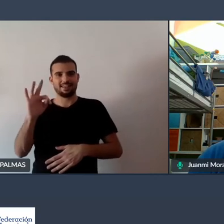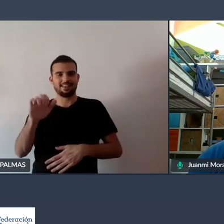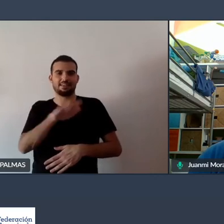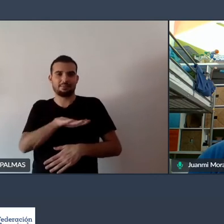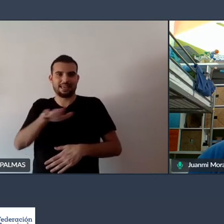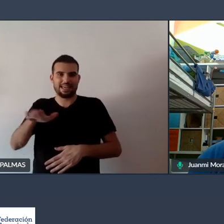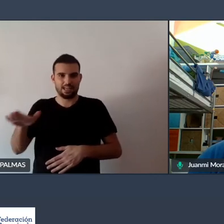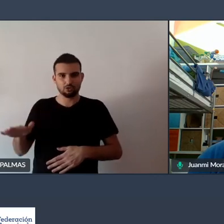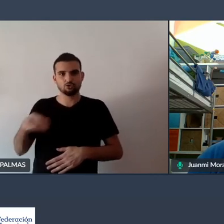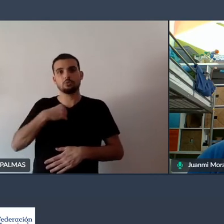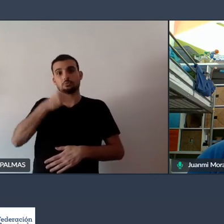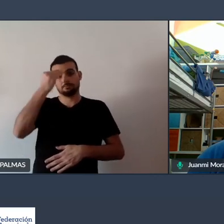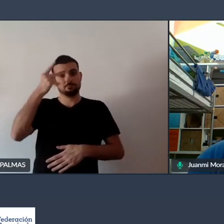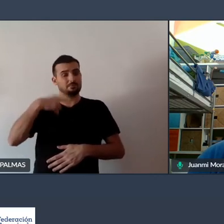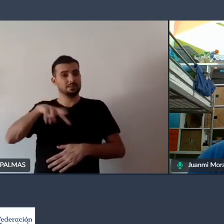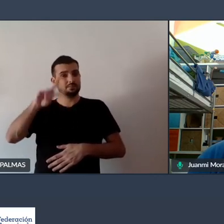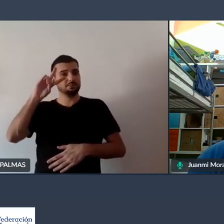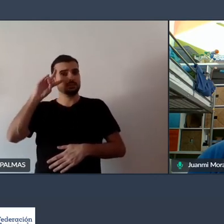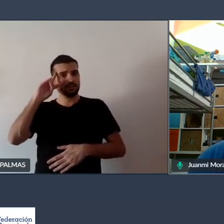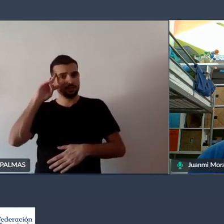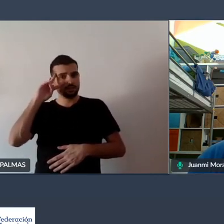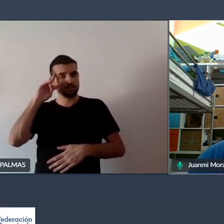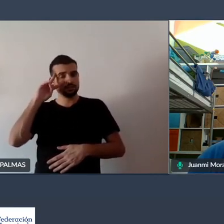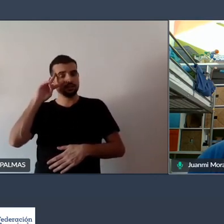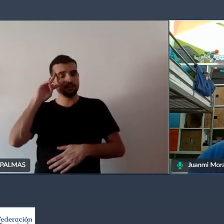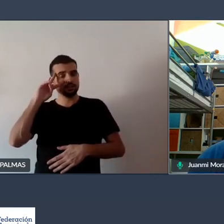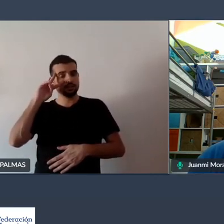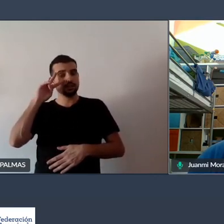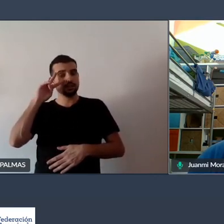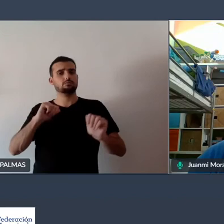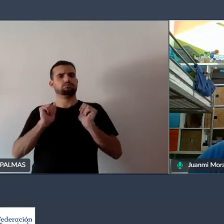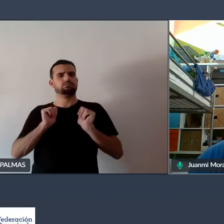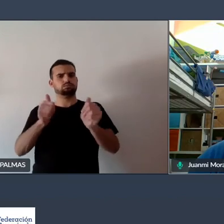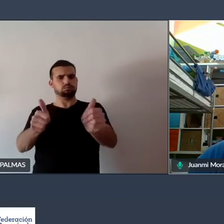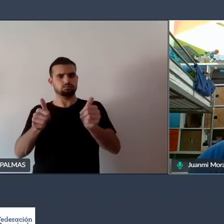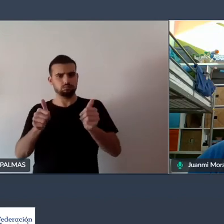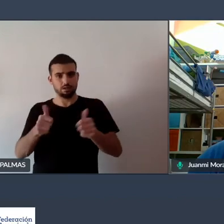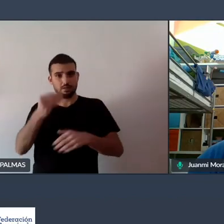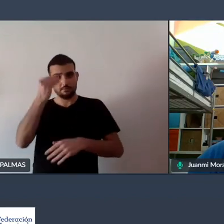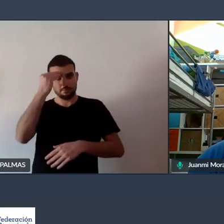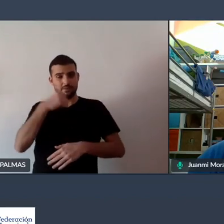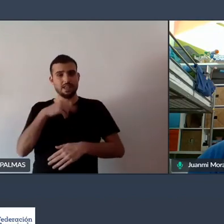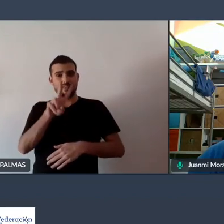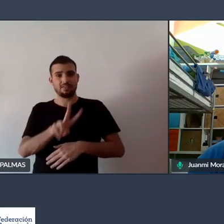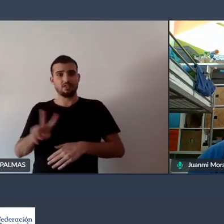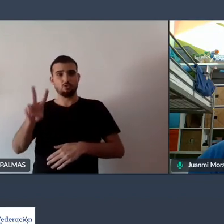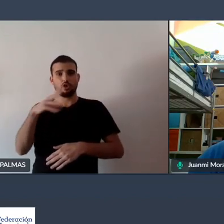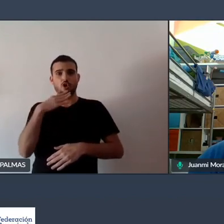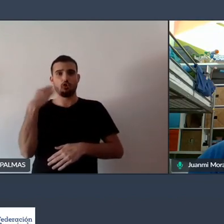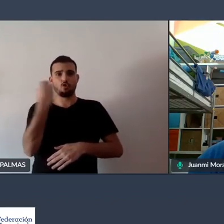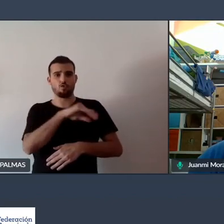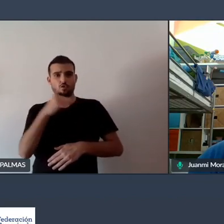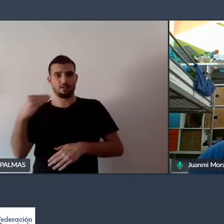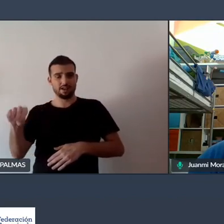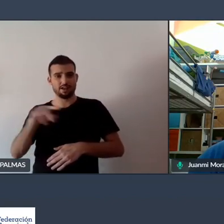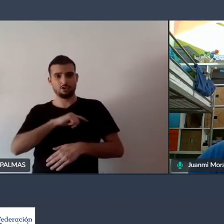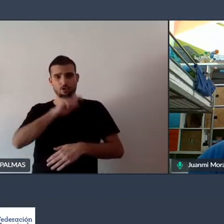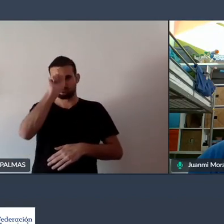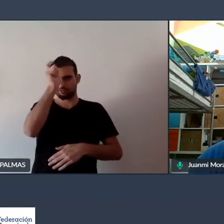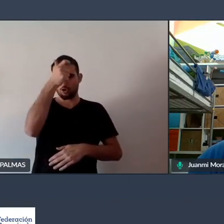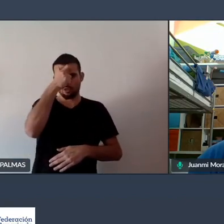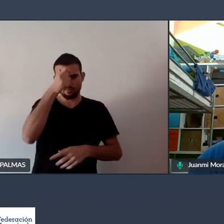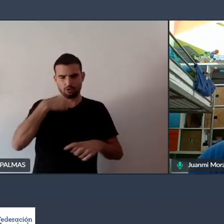experiencia en Juventud de Badalona, cuando yo empecé, nosotros jugamos hasta incluso segundo año de juvenil por conceptos con Miquel Nolis.